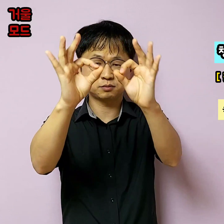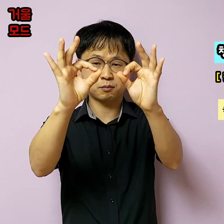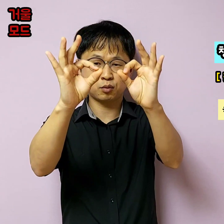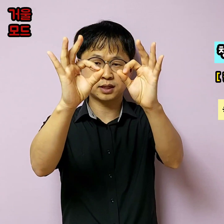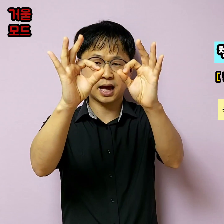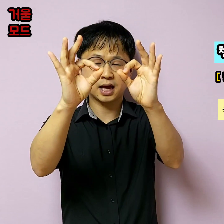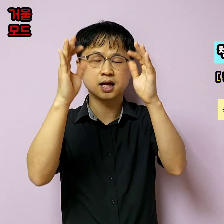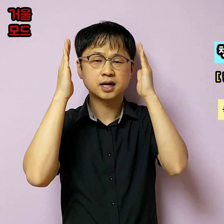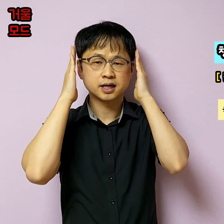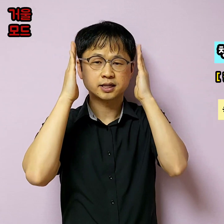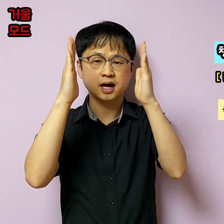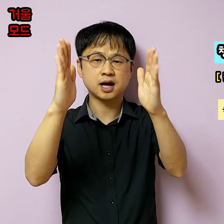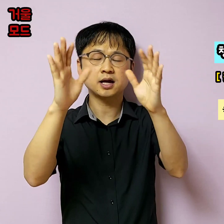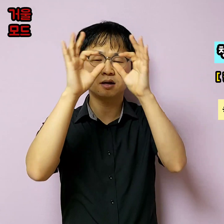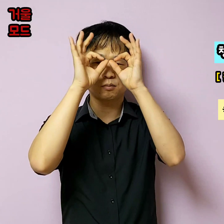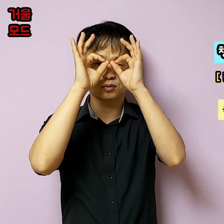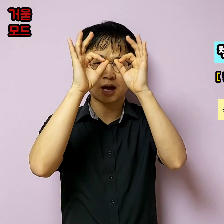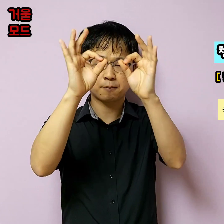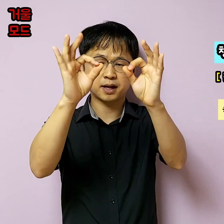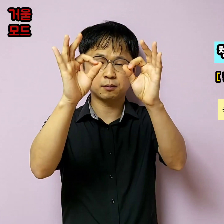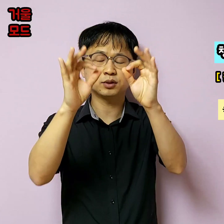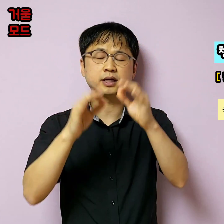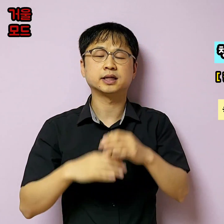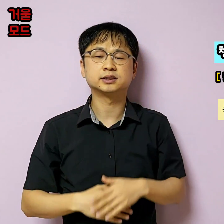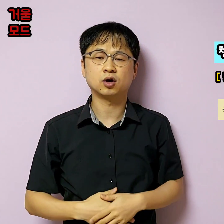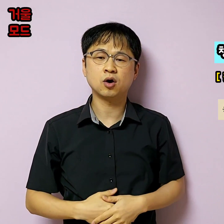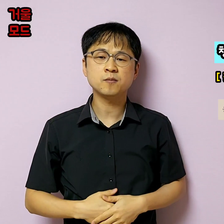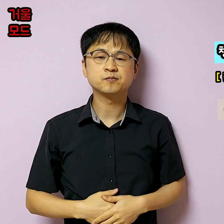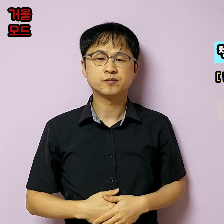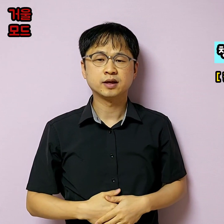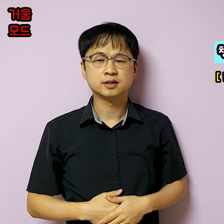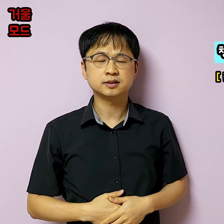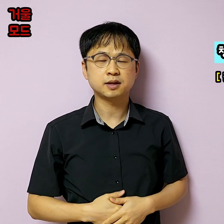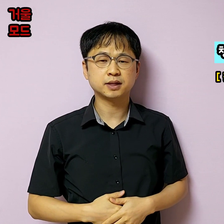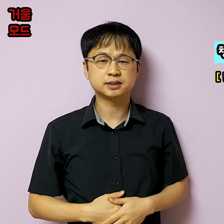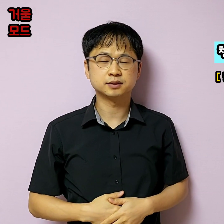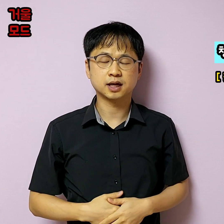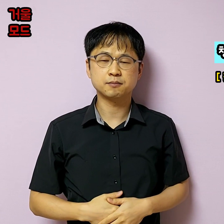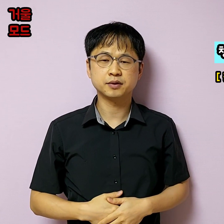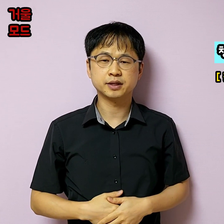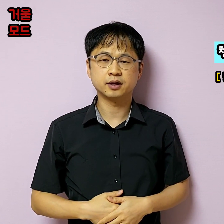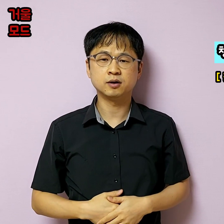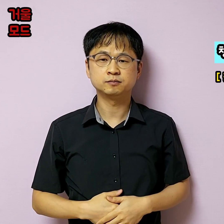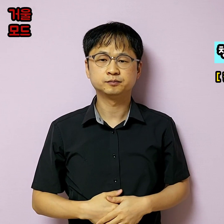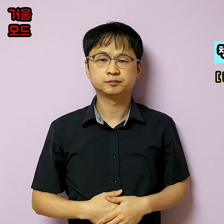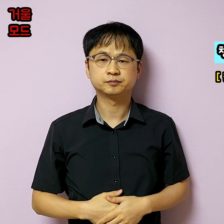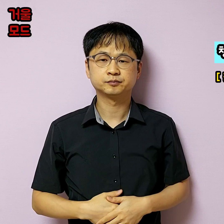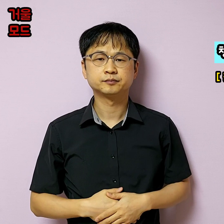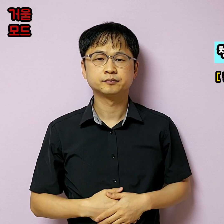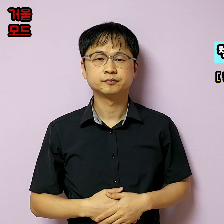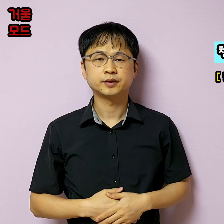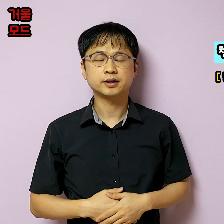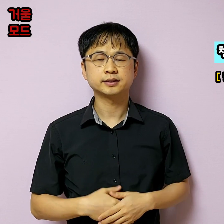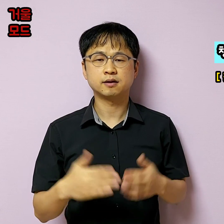주시면 보다, 향하여 보다, 바라보다가 되겠죠. 그때 마침은 아까 배웠네요. 네,